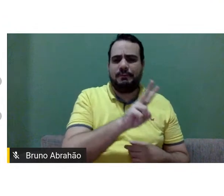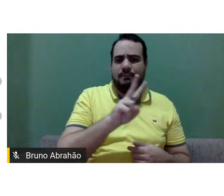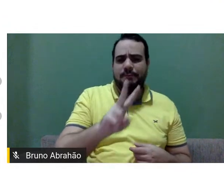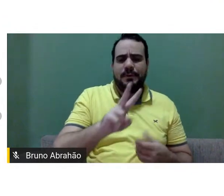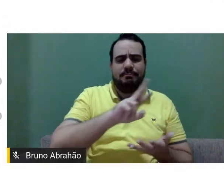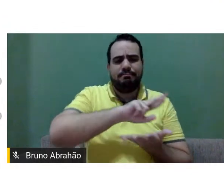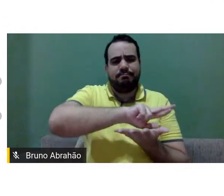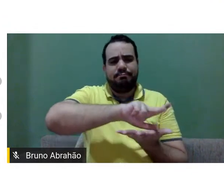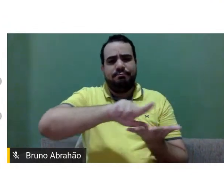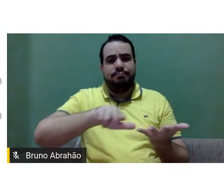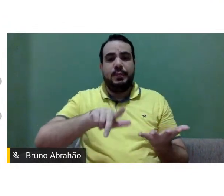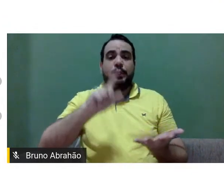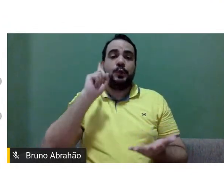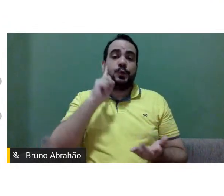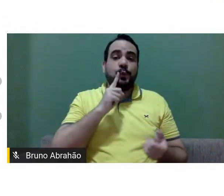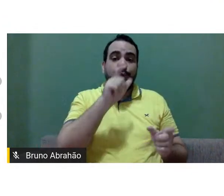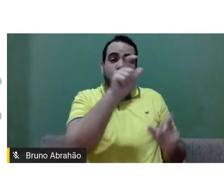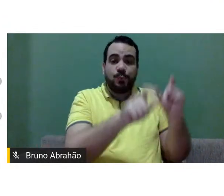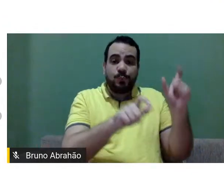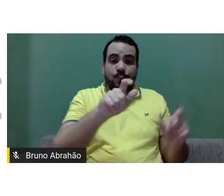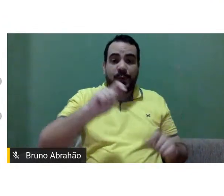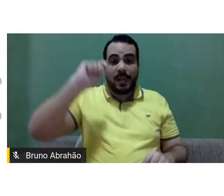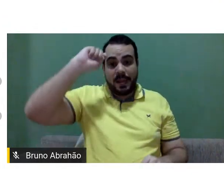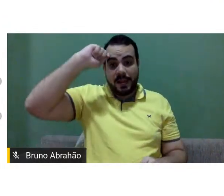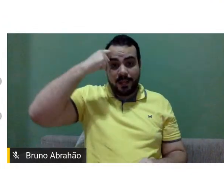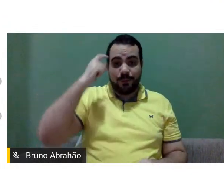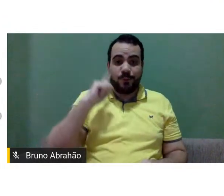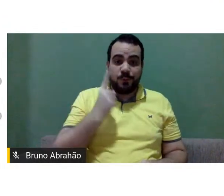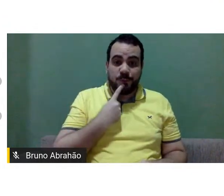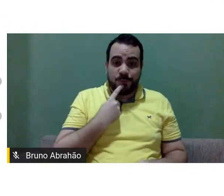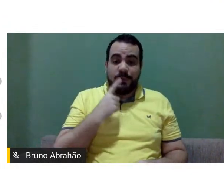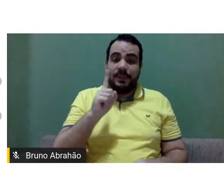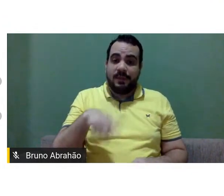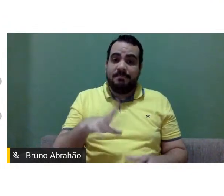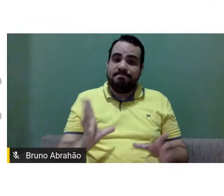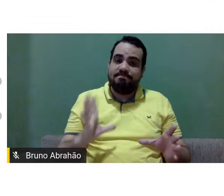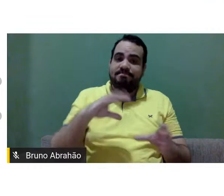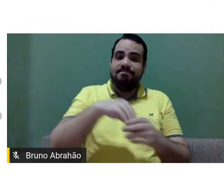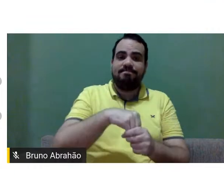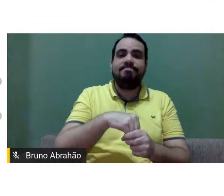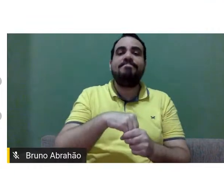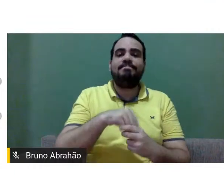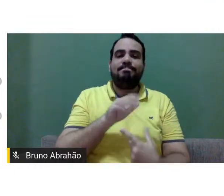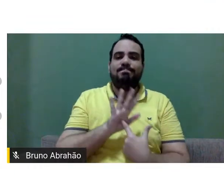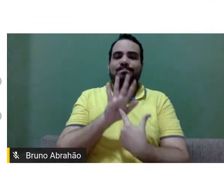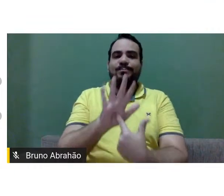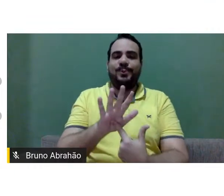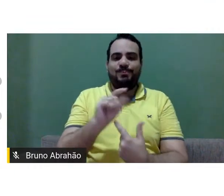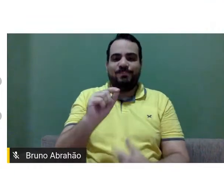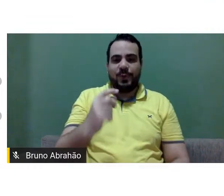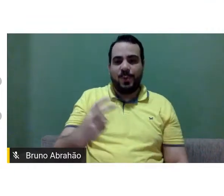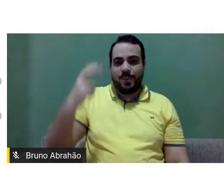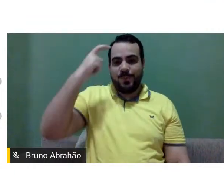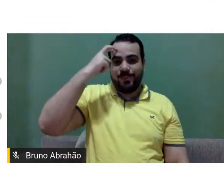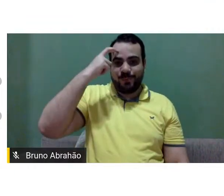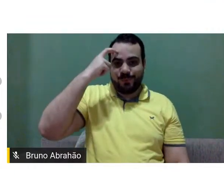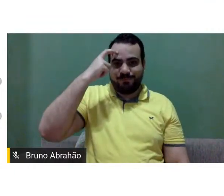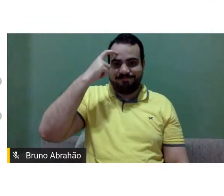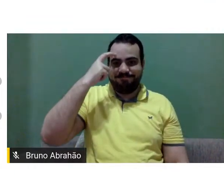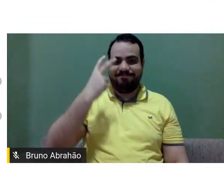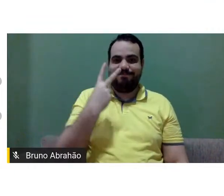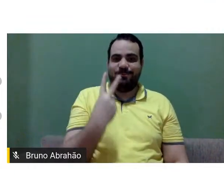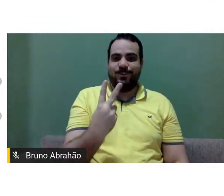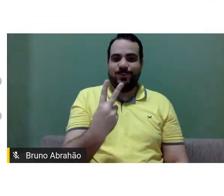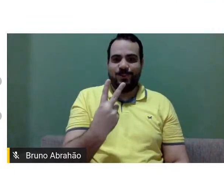poema literatura visual vernacular e ir pois esses poemas para